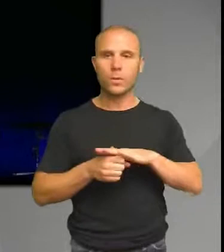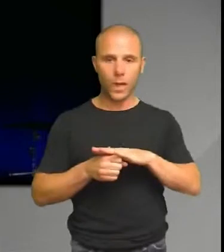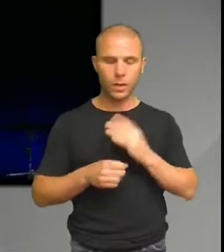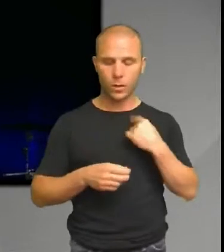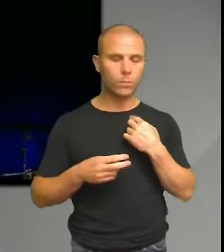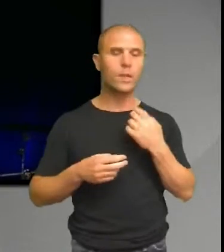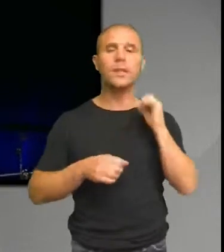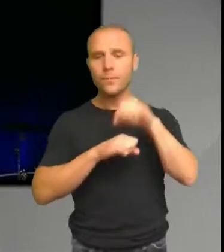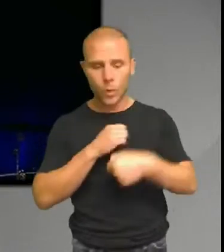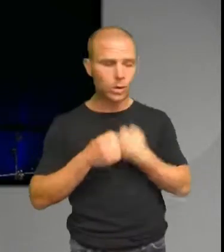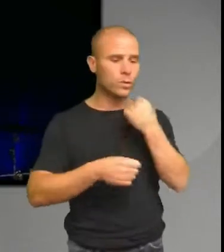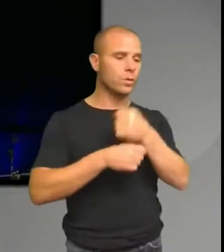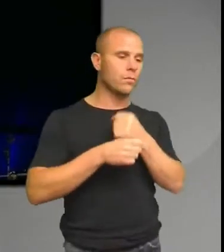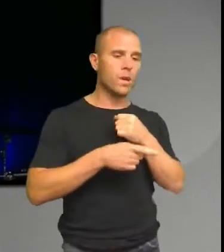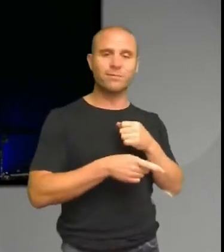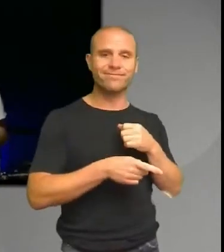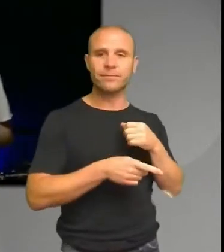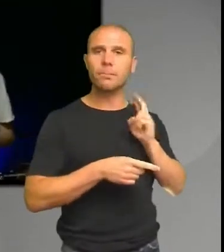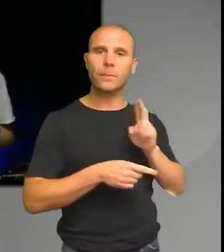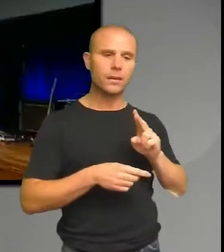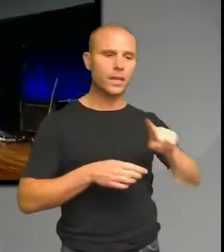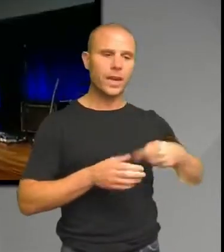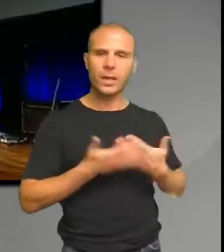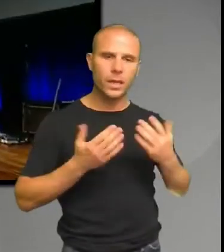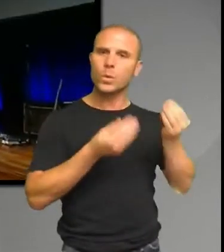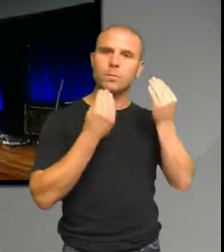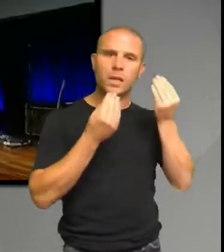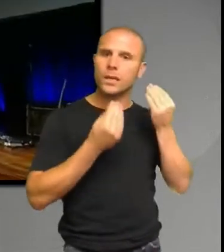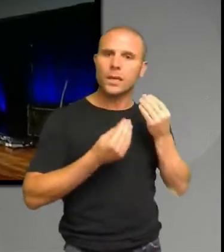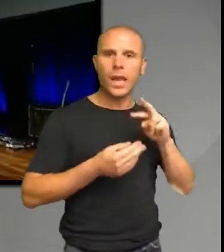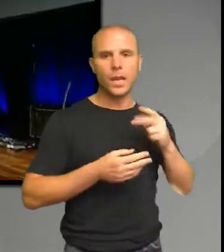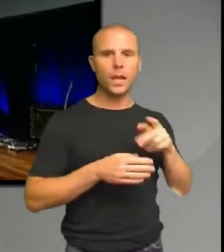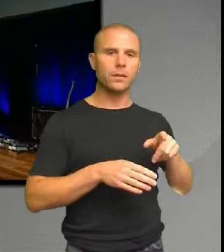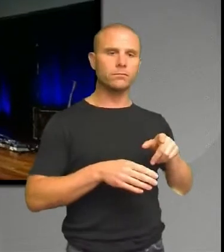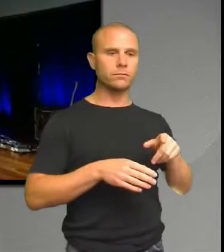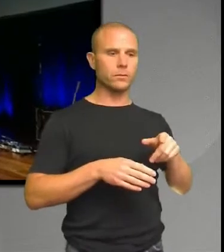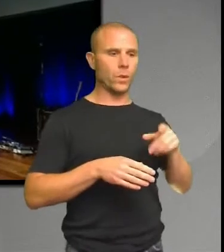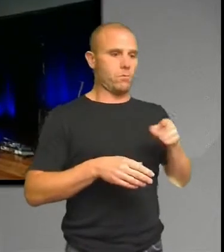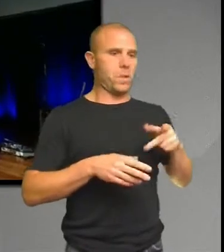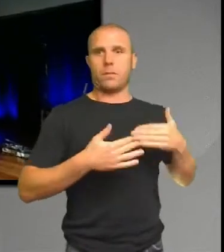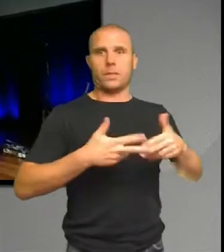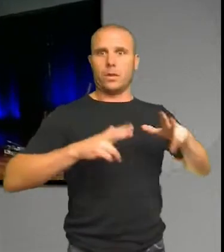jobb som egentligen inte kräver speciellt lång utbildning. Eller så får de inget jobb alls.